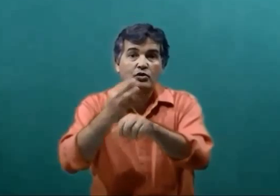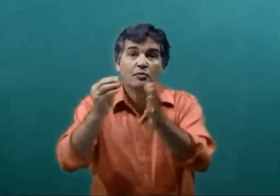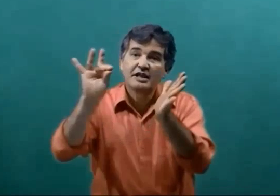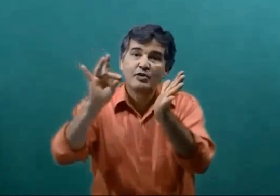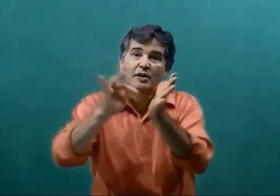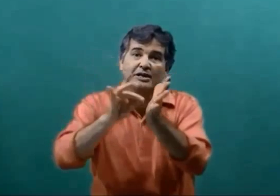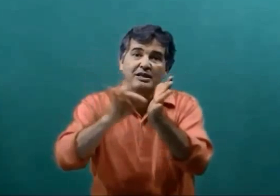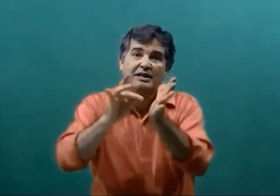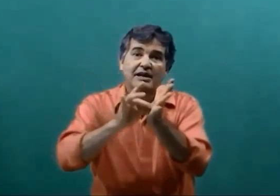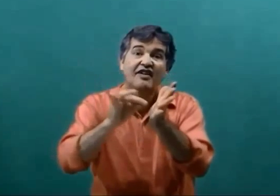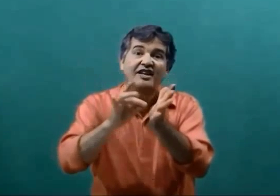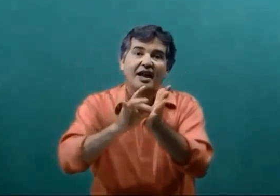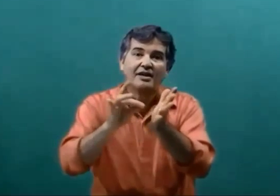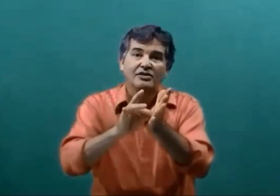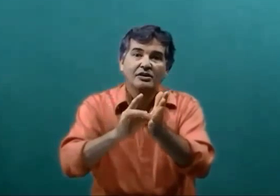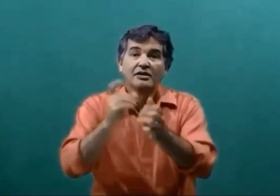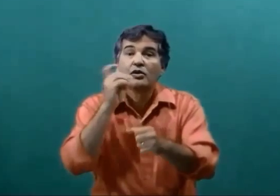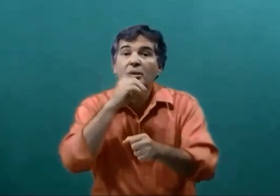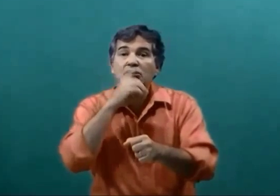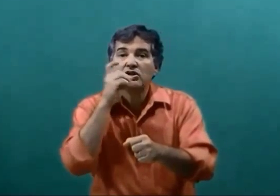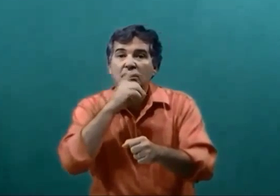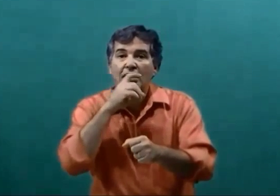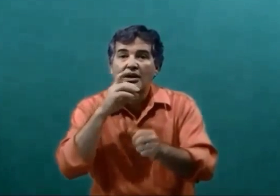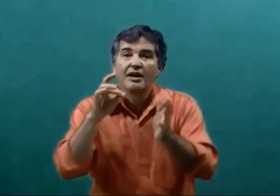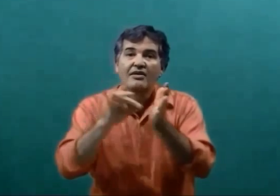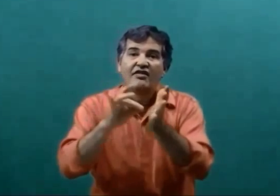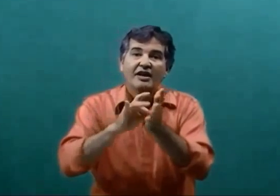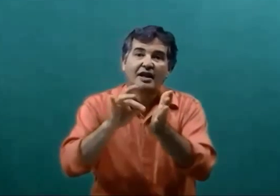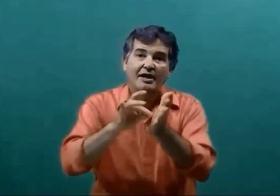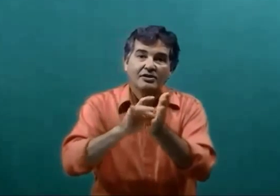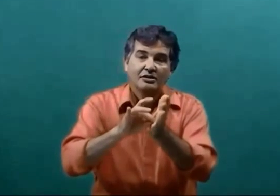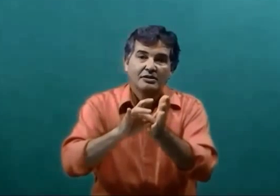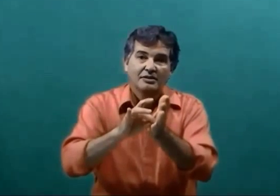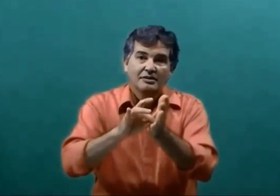Automaticamente, o que fizer com esse aqui é verdade. Então, mentira, verdade.